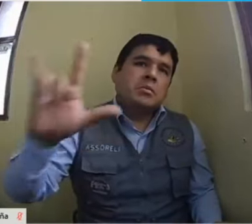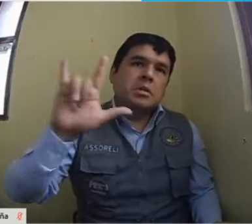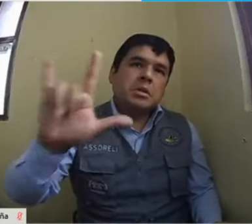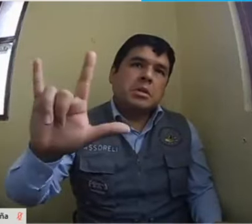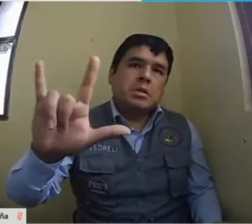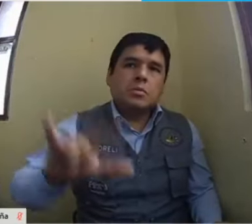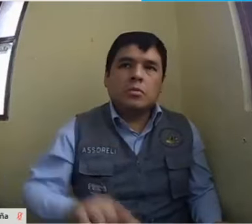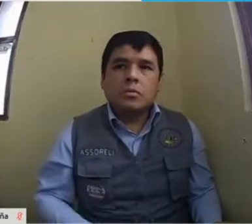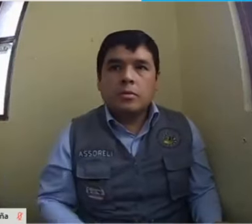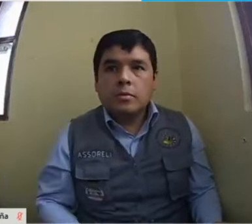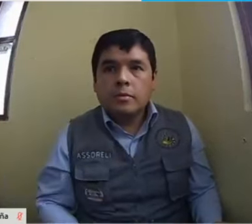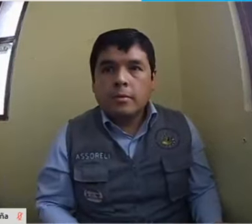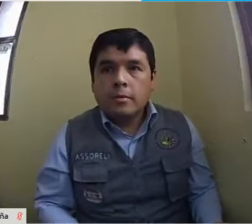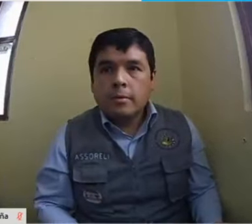quiero.